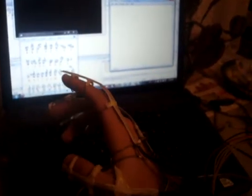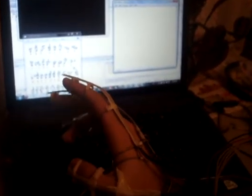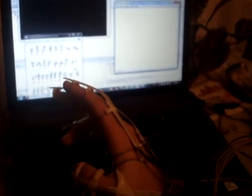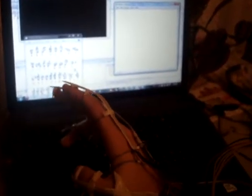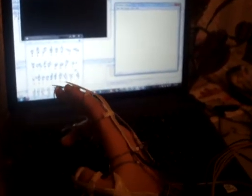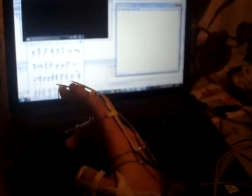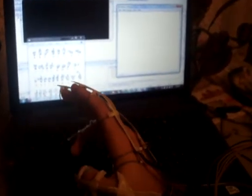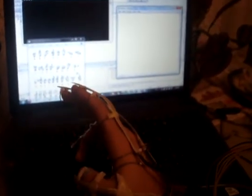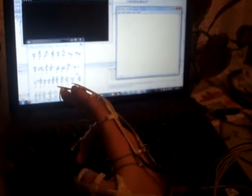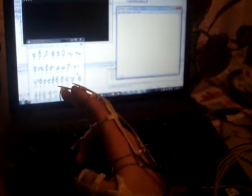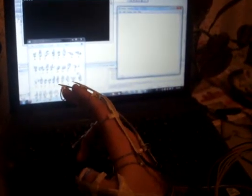hello.